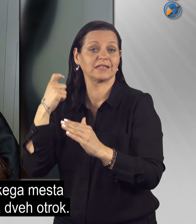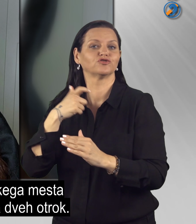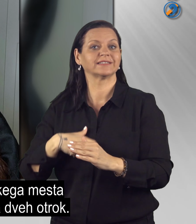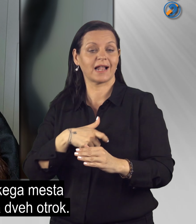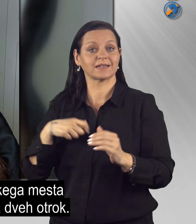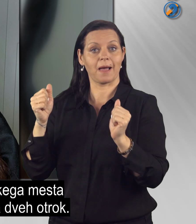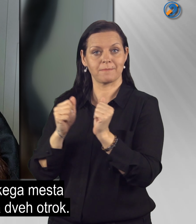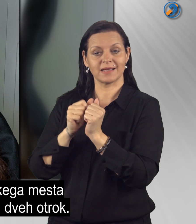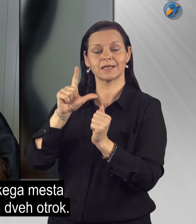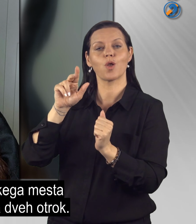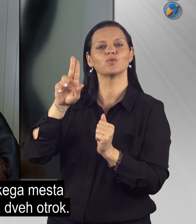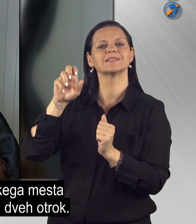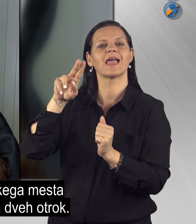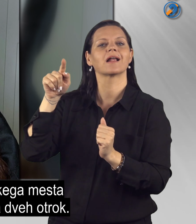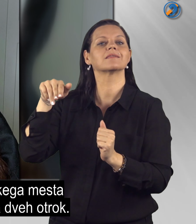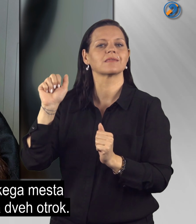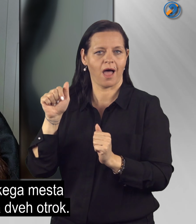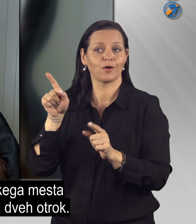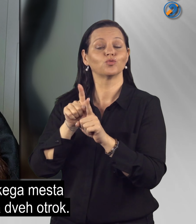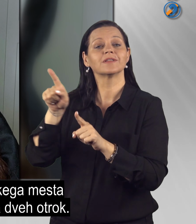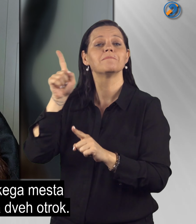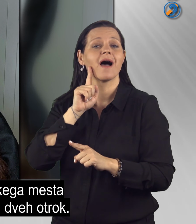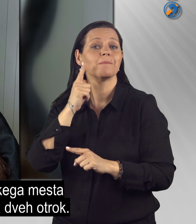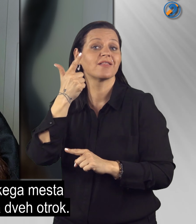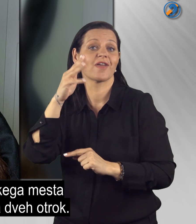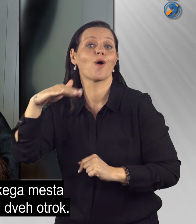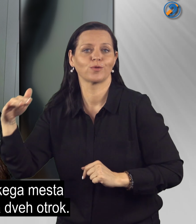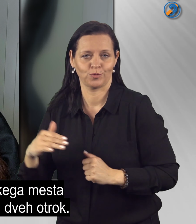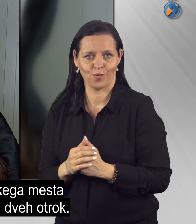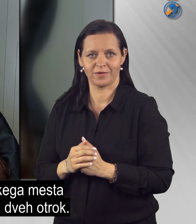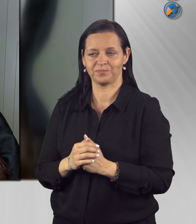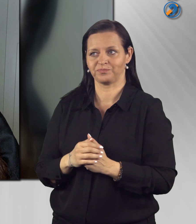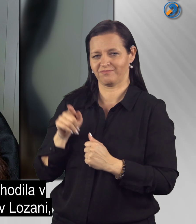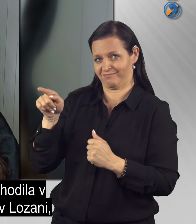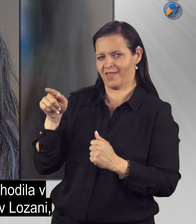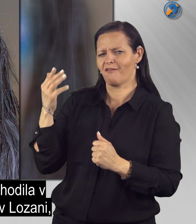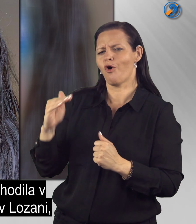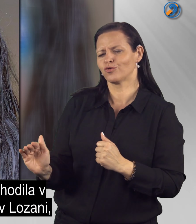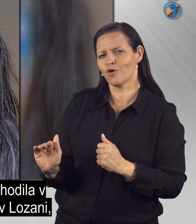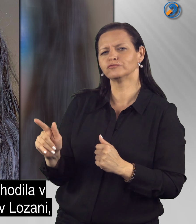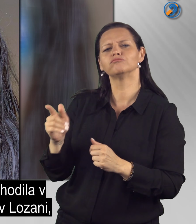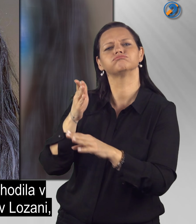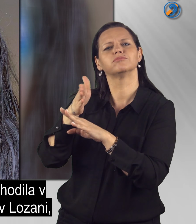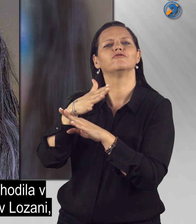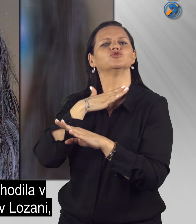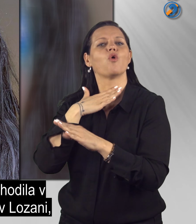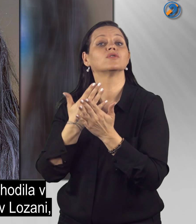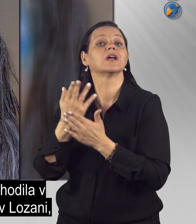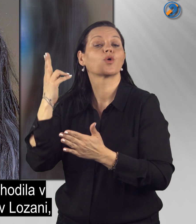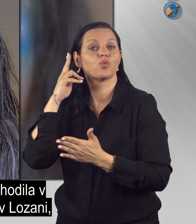Doma iz švicarskega mesta Luzerna in mama 2 otrok. V otroštvu je hodila v šolo za gluhe v